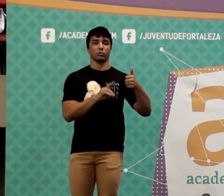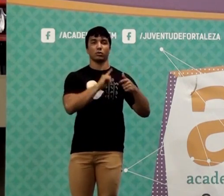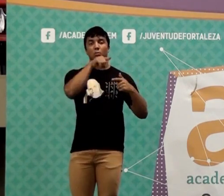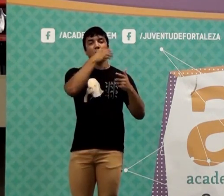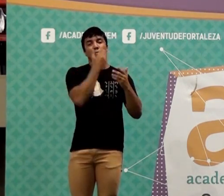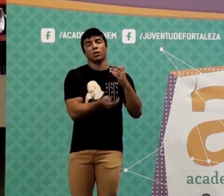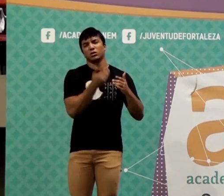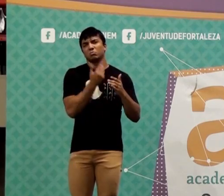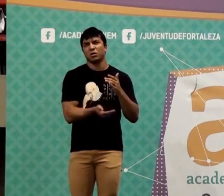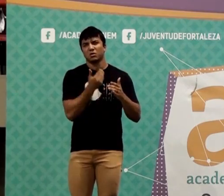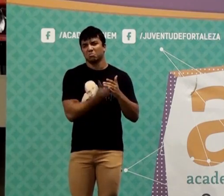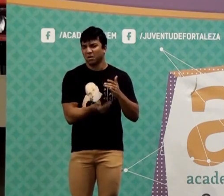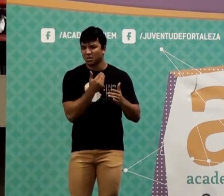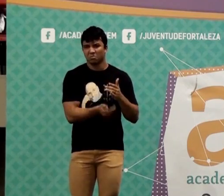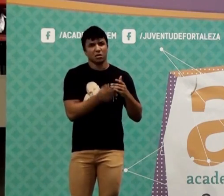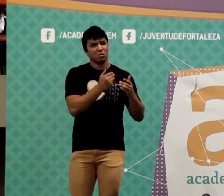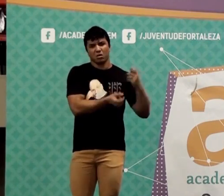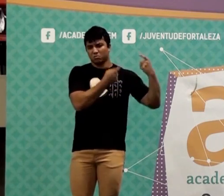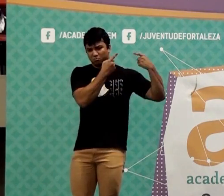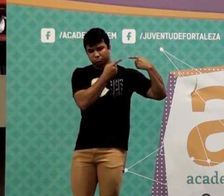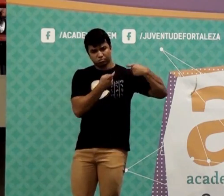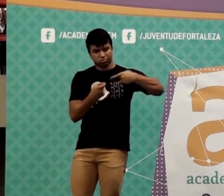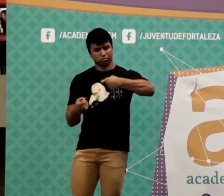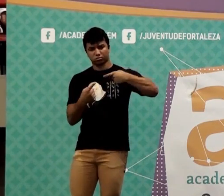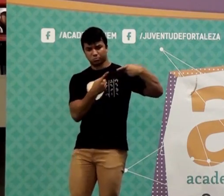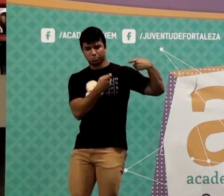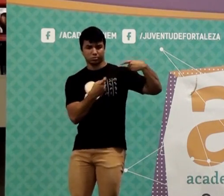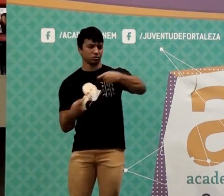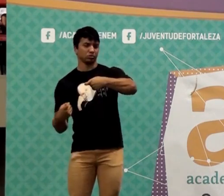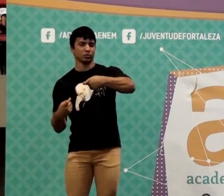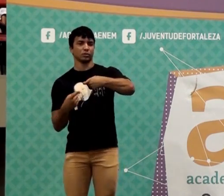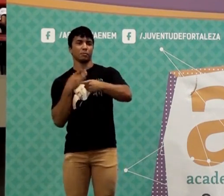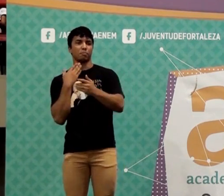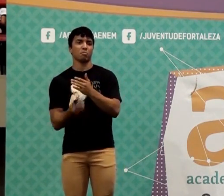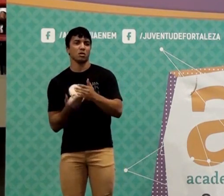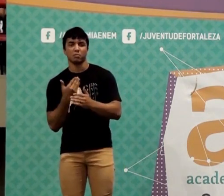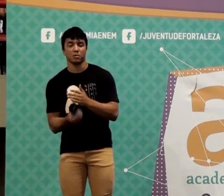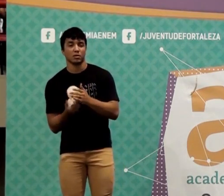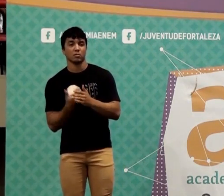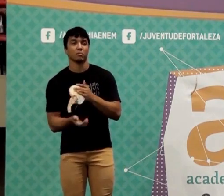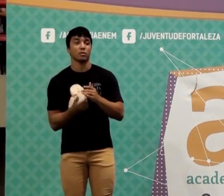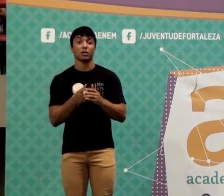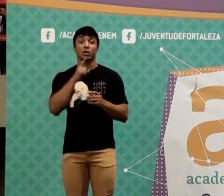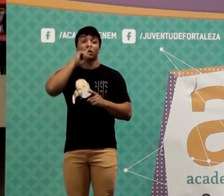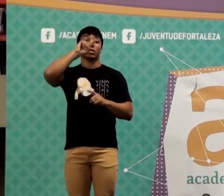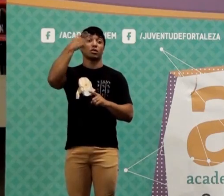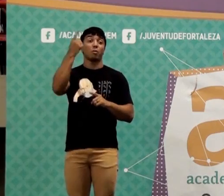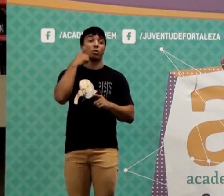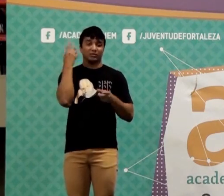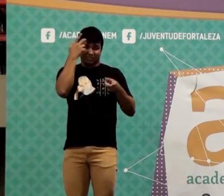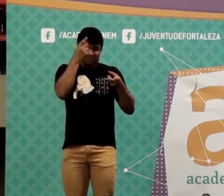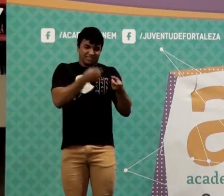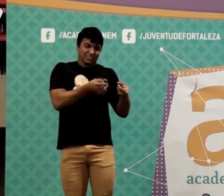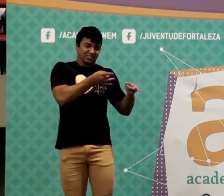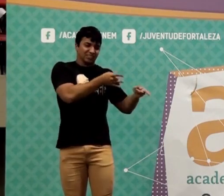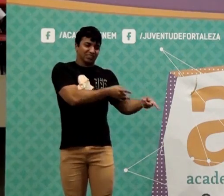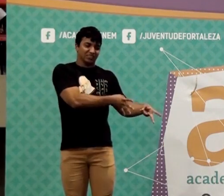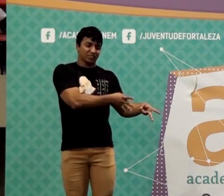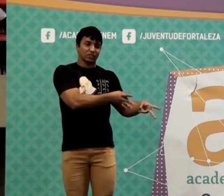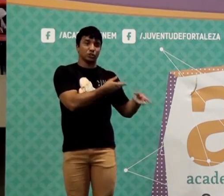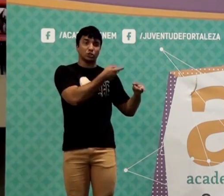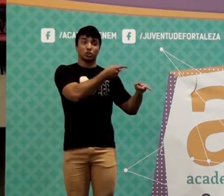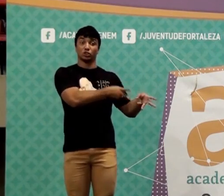principalmente os primeiros jogos do Assassin's Creed, você sabe o que é que você faz com um boneco. Você sozinho, você mata a cidade todinha. O bicho se atrepa